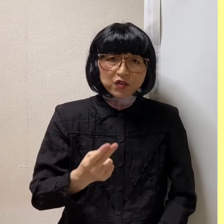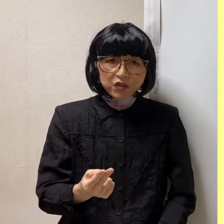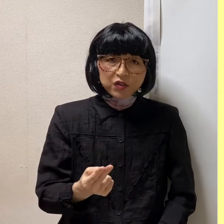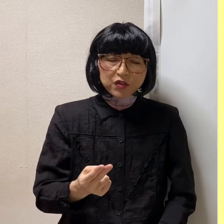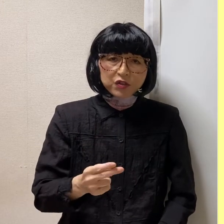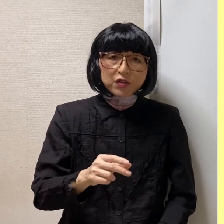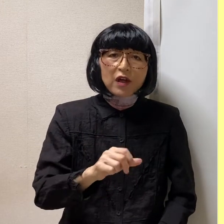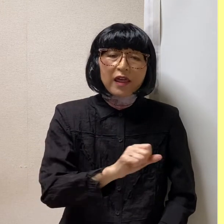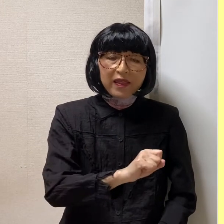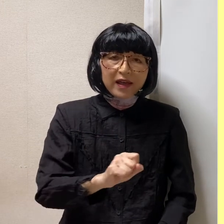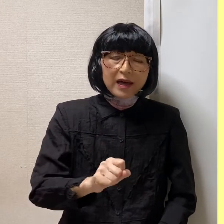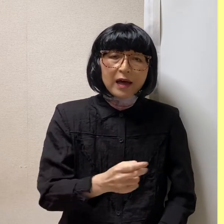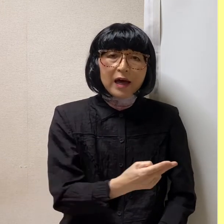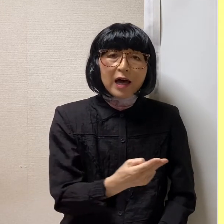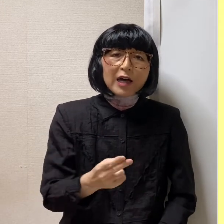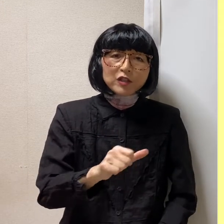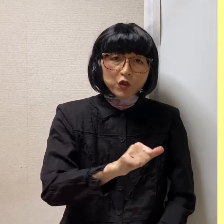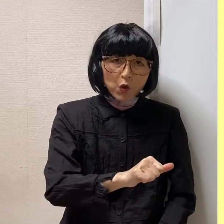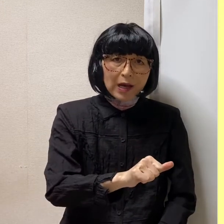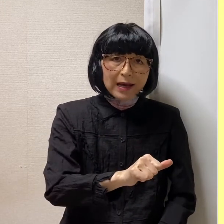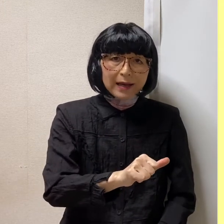She locked the door.